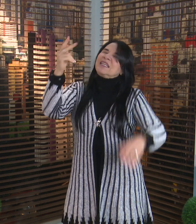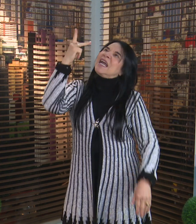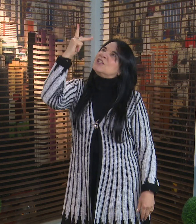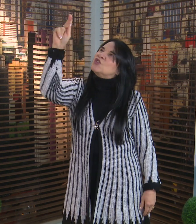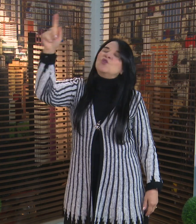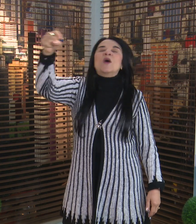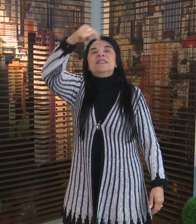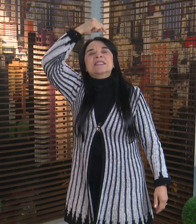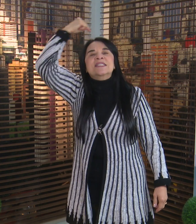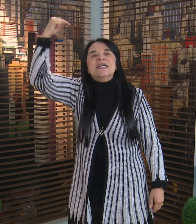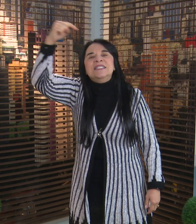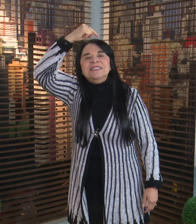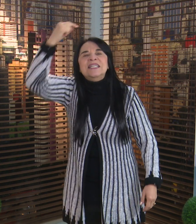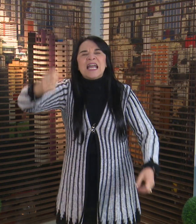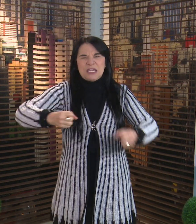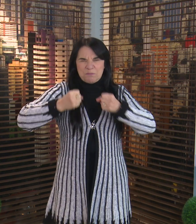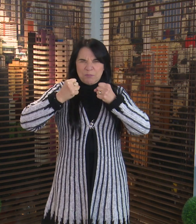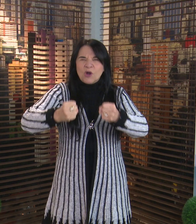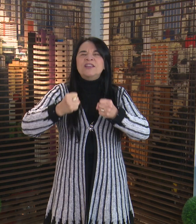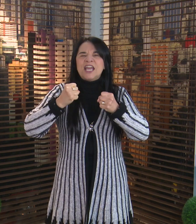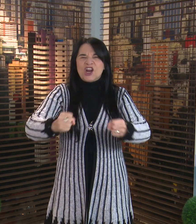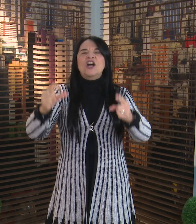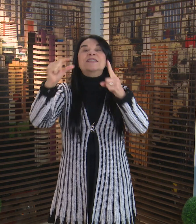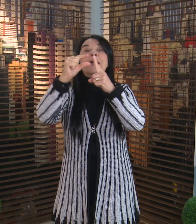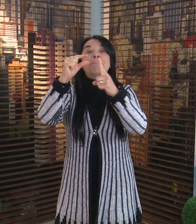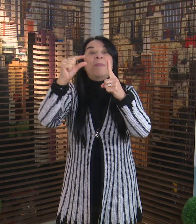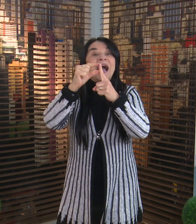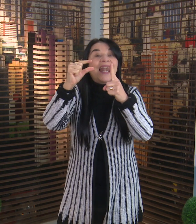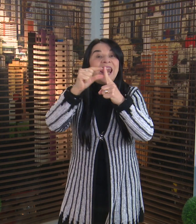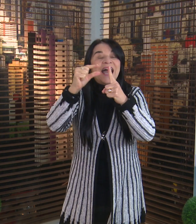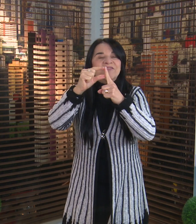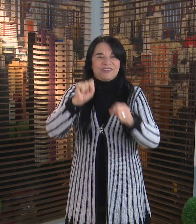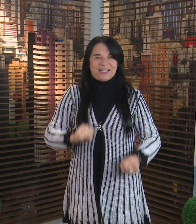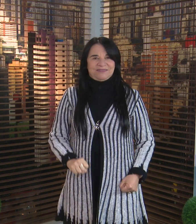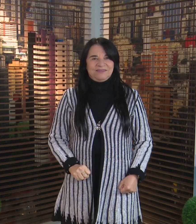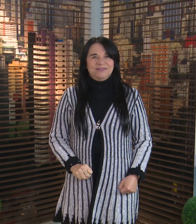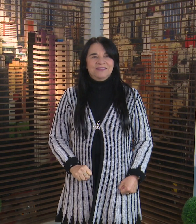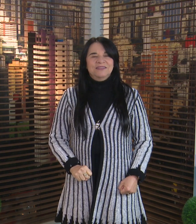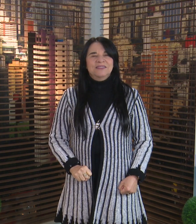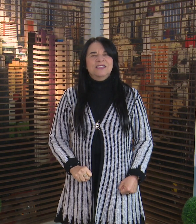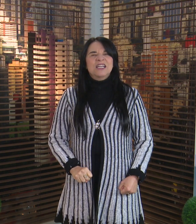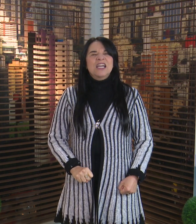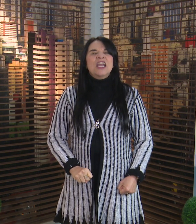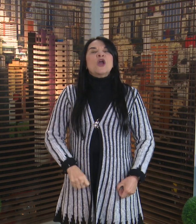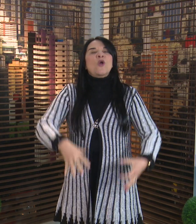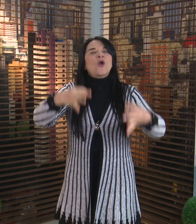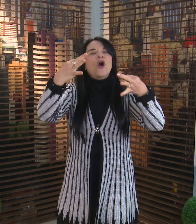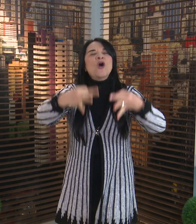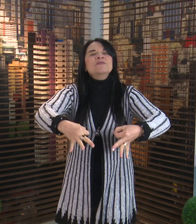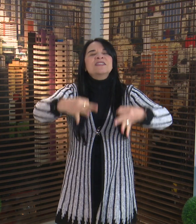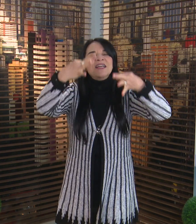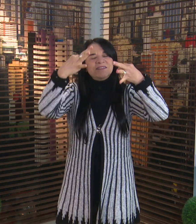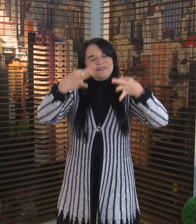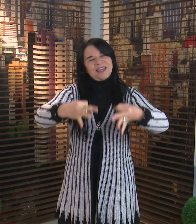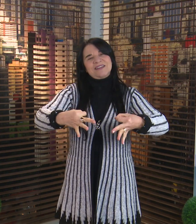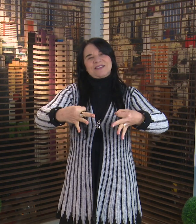à sua santa e poderosa palavra, com